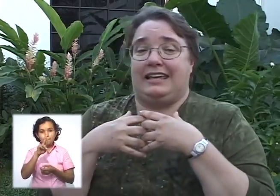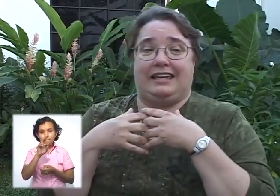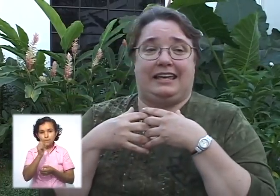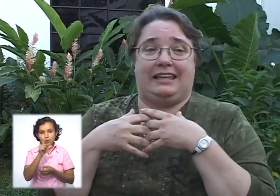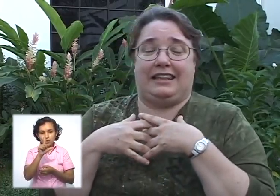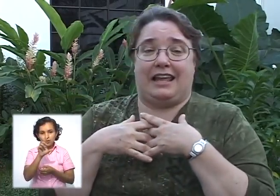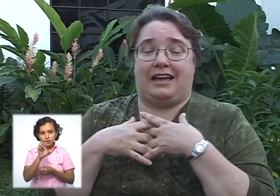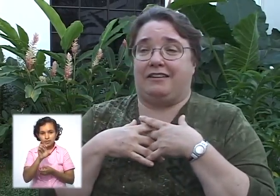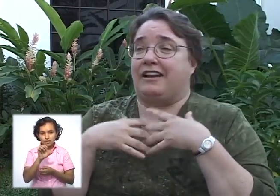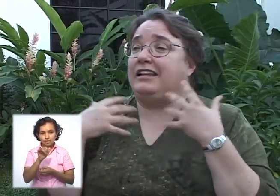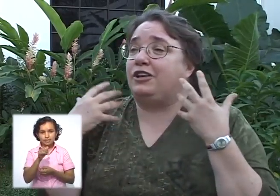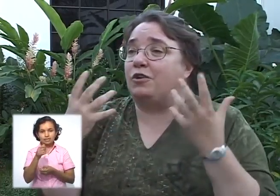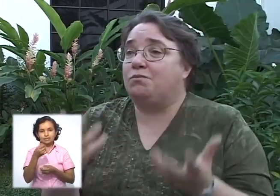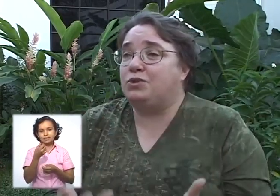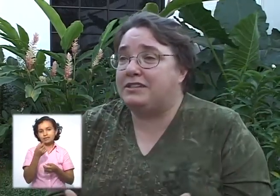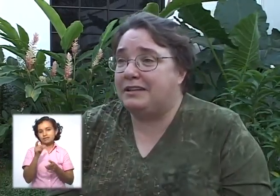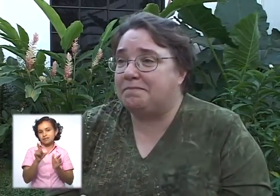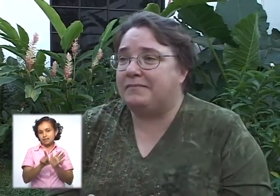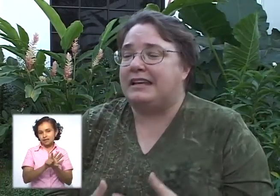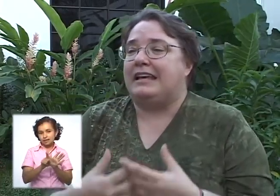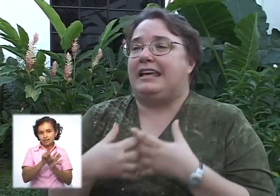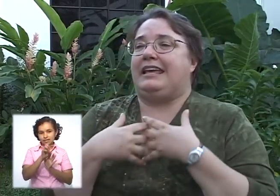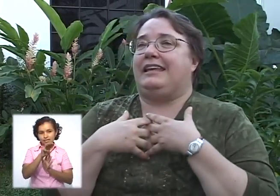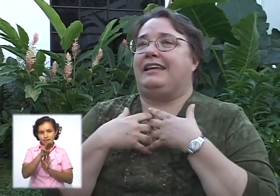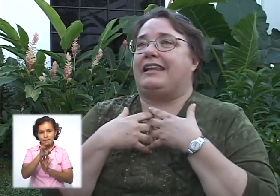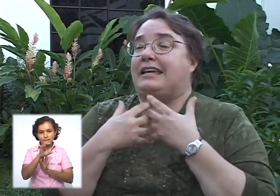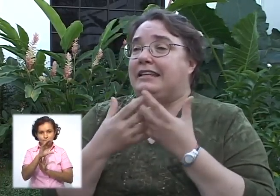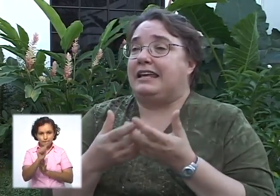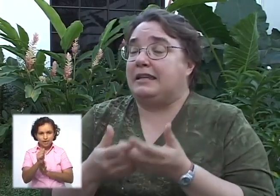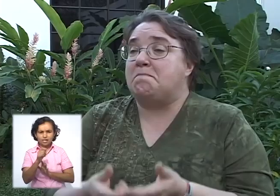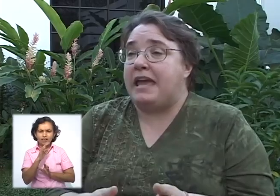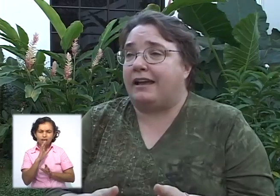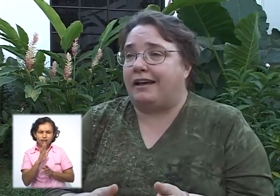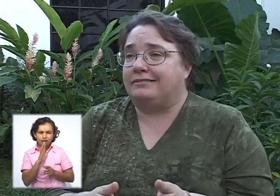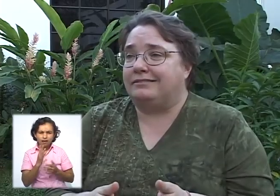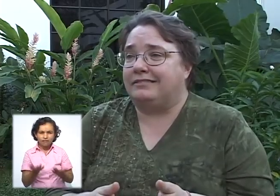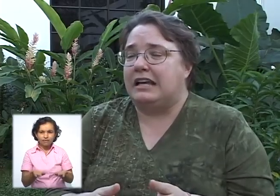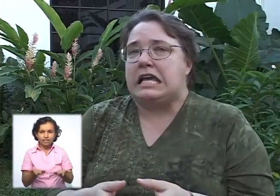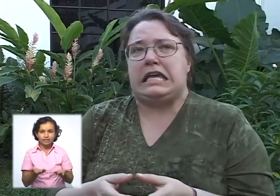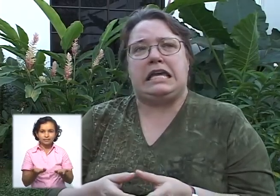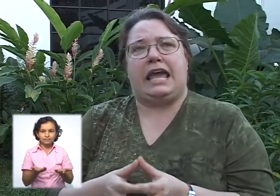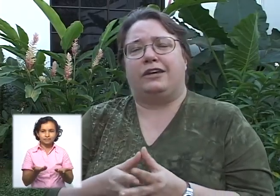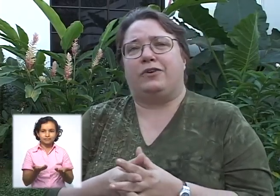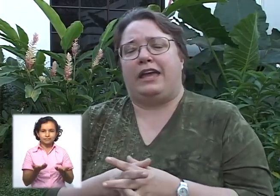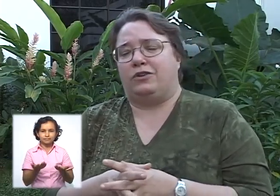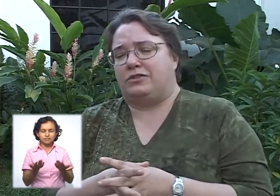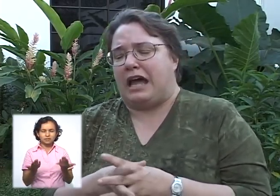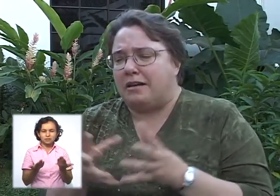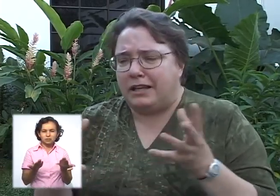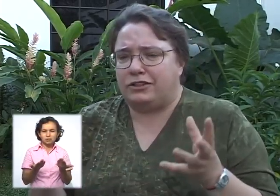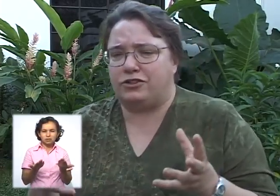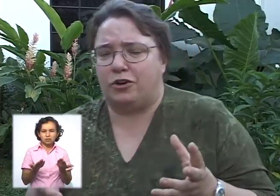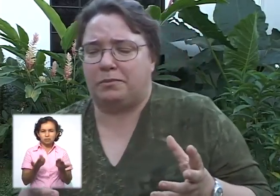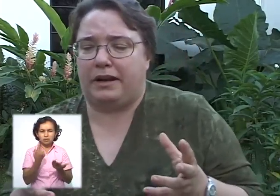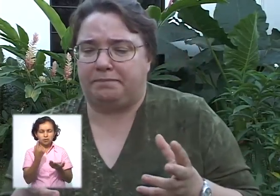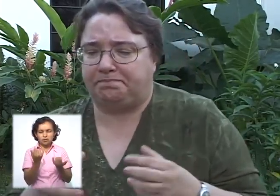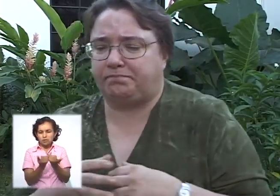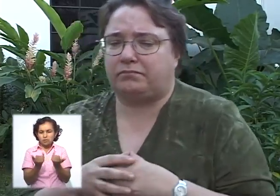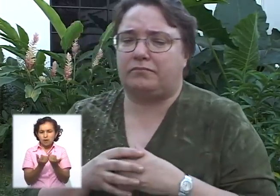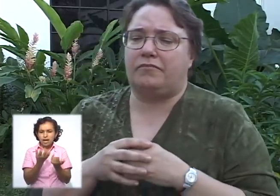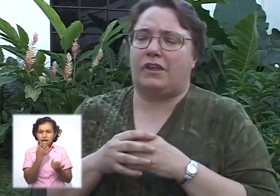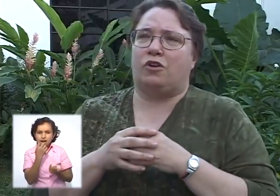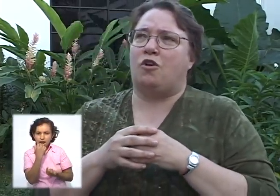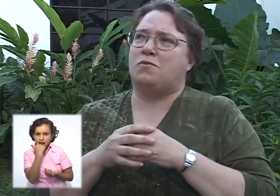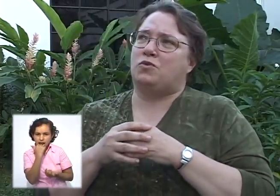y la religión muslima y la idea de Meca. Y ellos hablan sobre